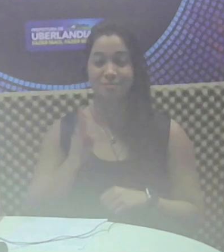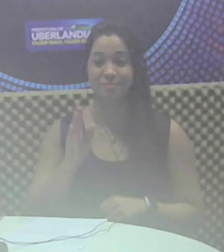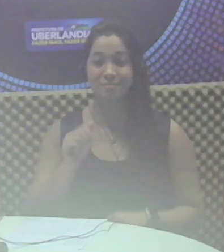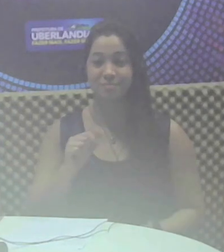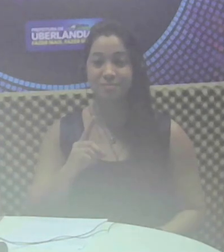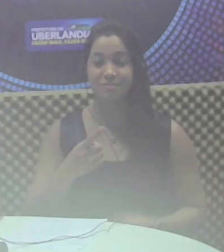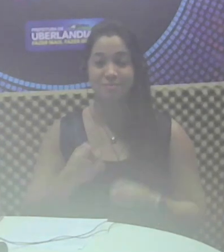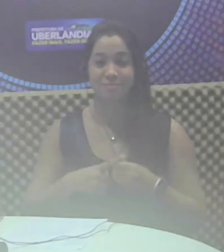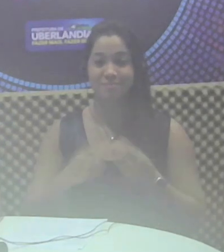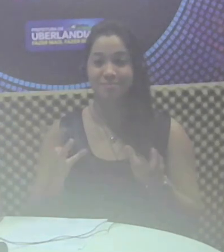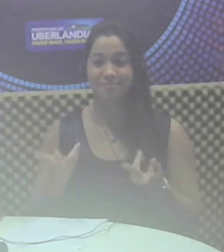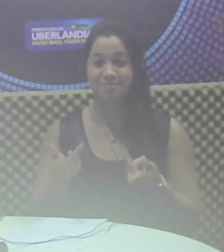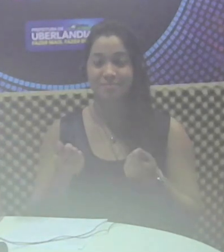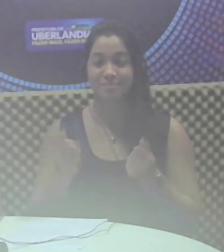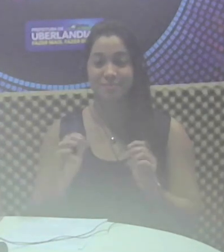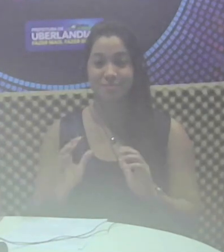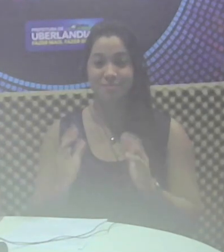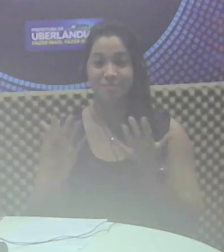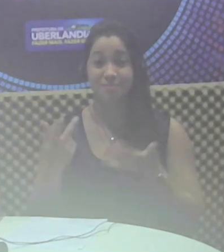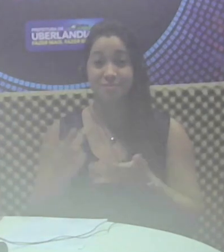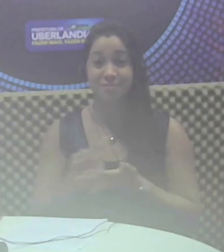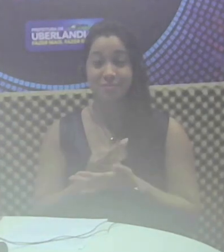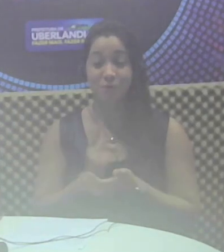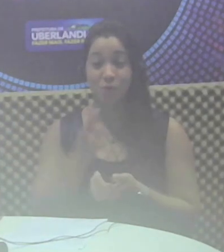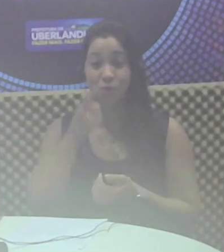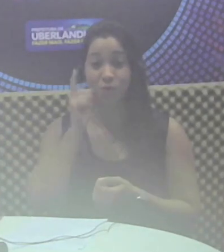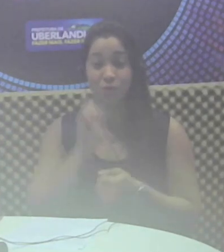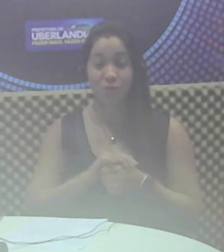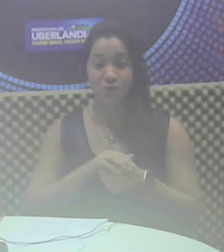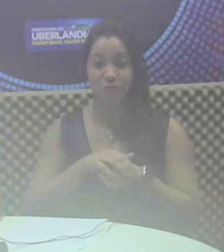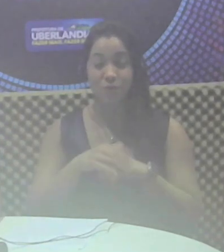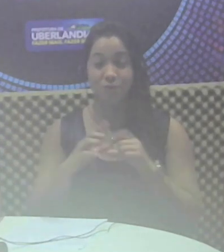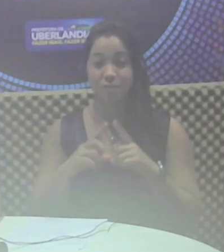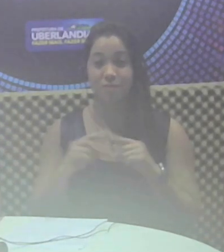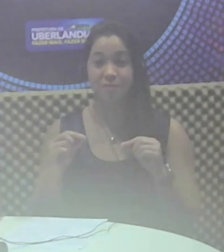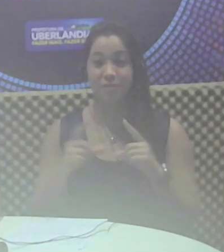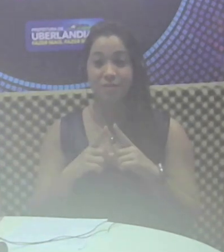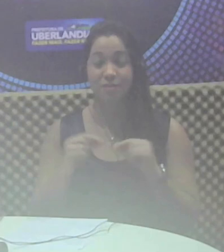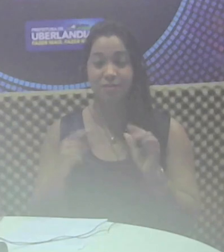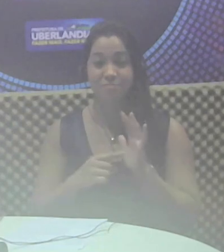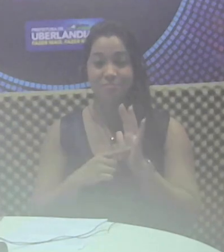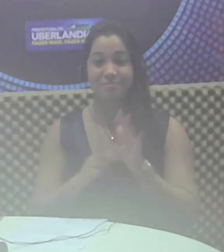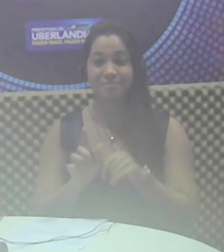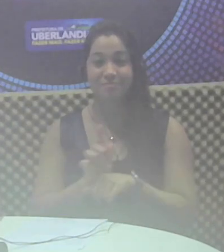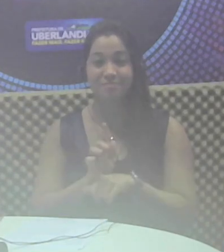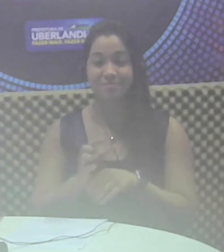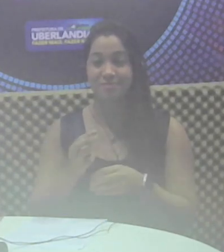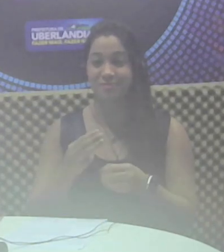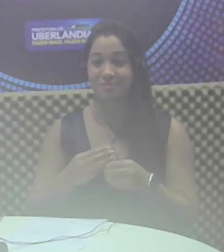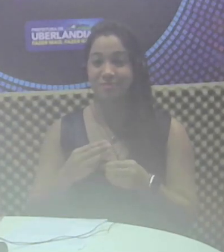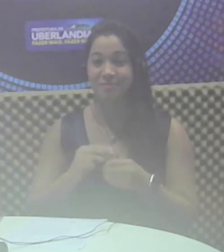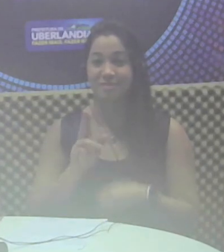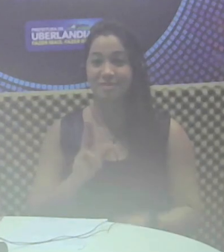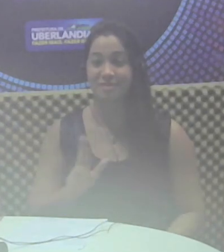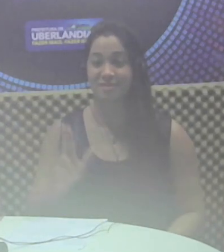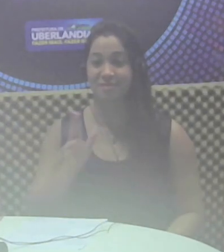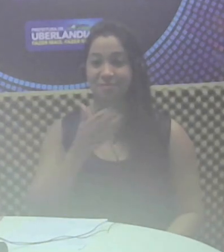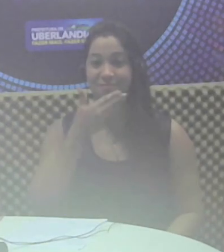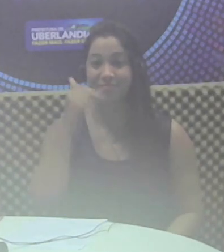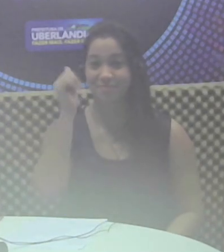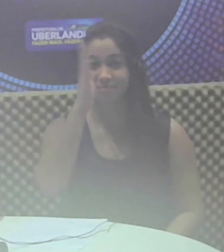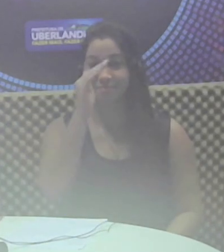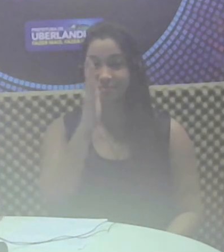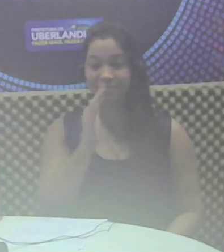Cidades Excelentes. O evento aconteceu na noite de ontem em Brasília e destacou a gestão municipal uberlandense como a melhor do